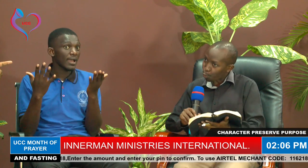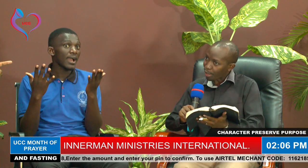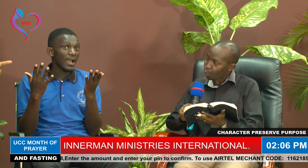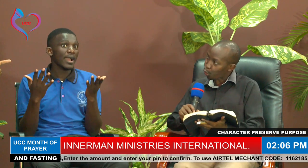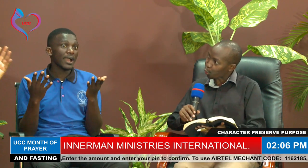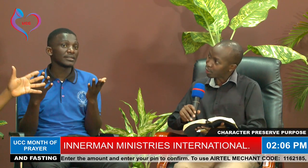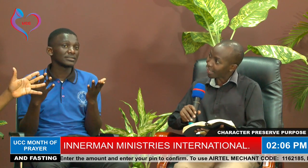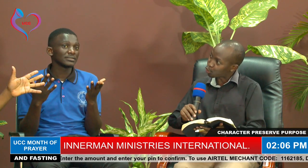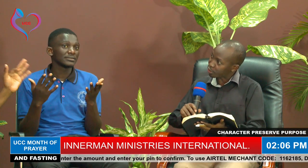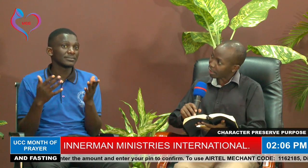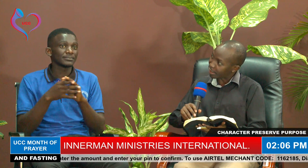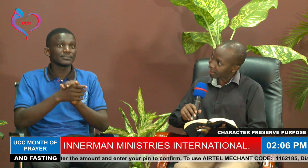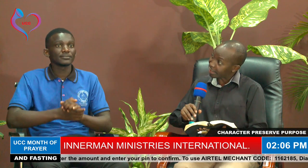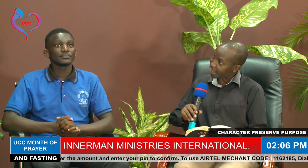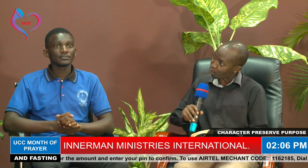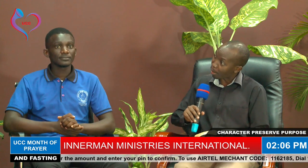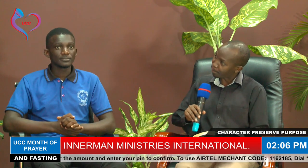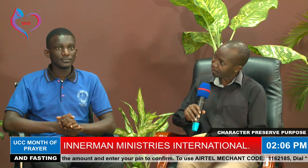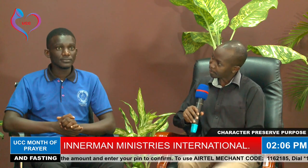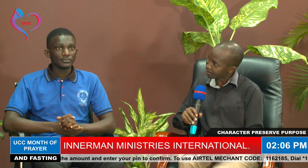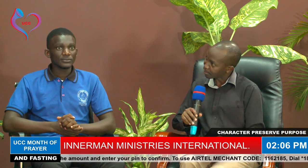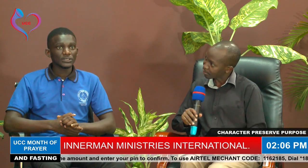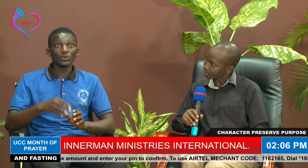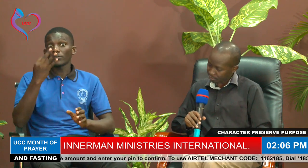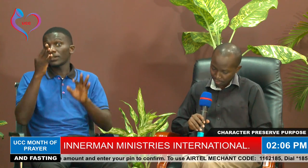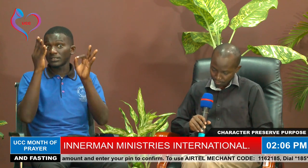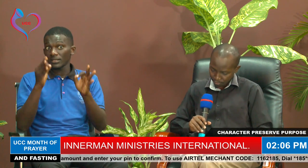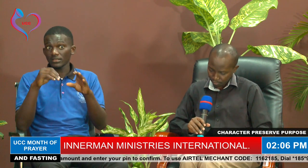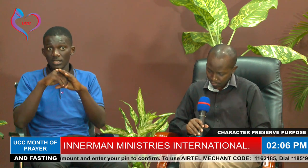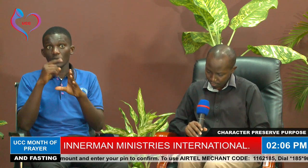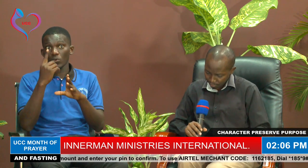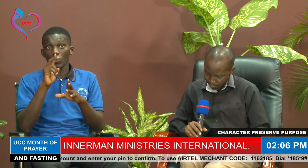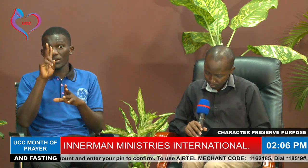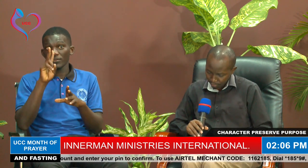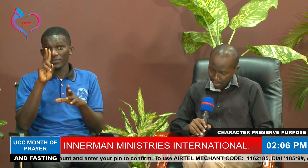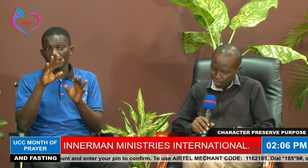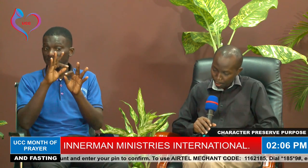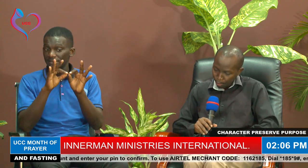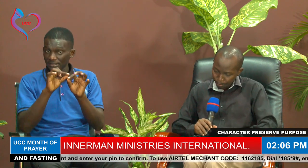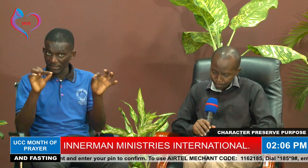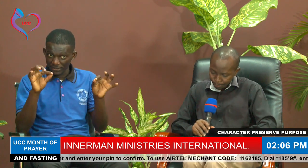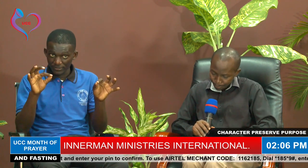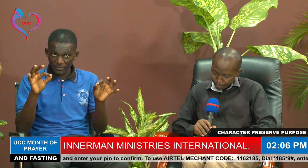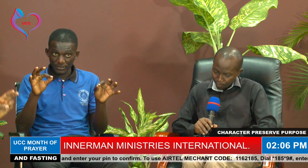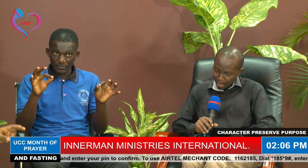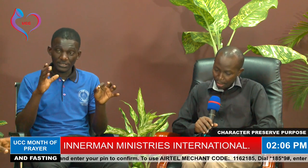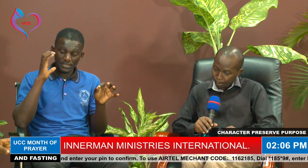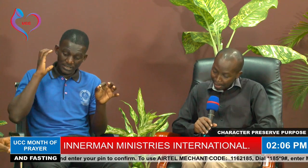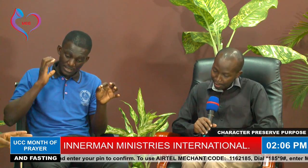Nobukugubwe mikono. Three things in one verse. A gift. E chirabu. Character, embala,